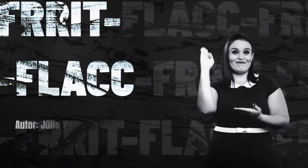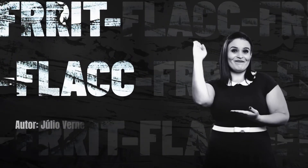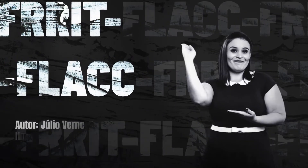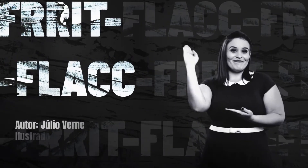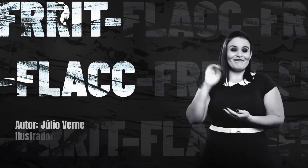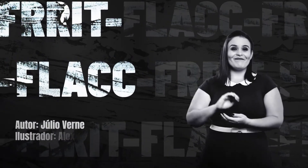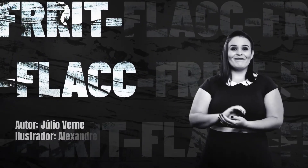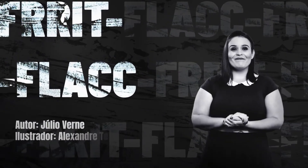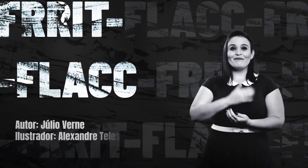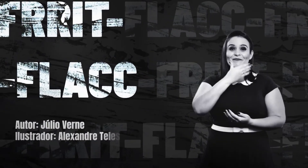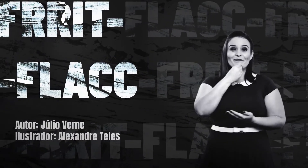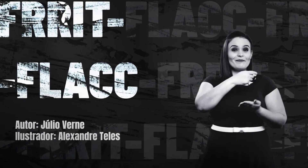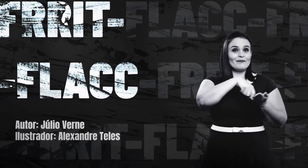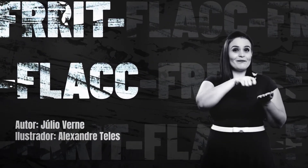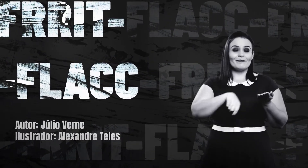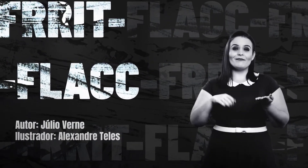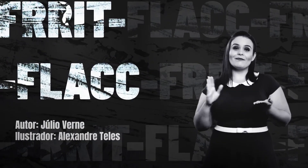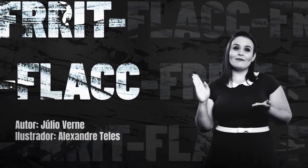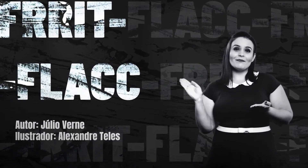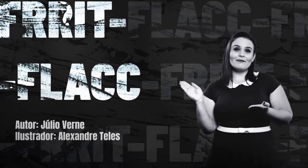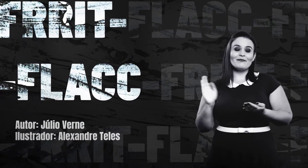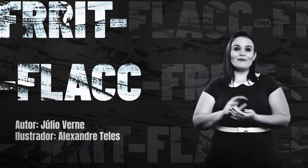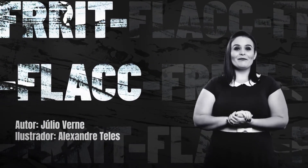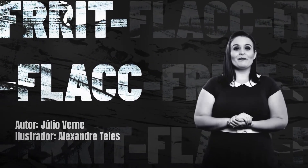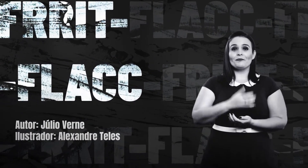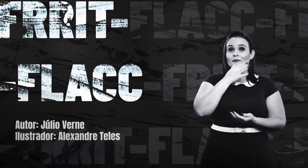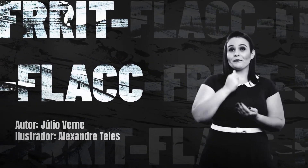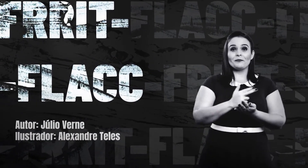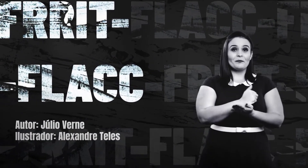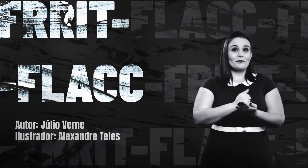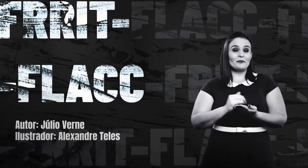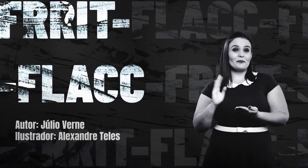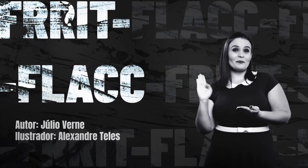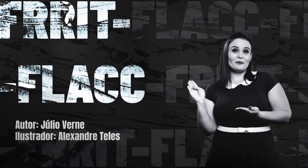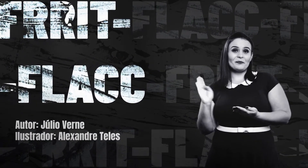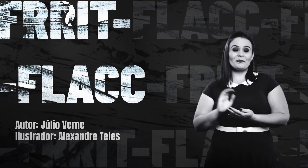Júlio Verne. Ilustrador: Alexandre Telles.